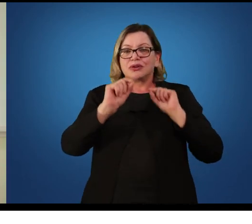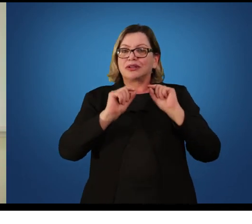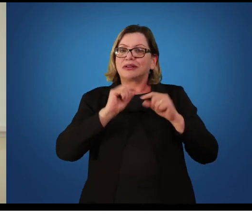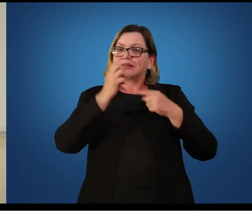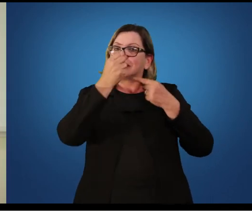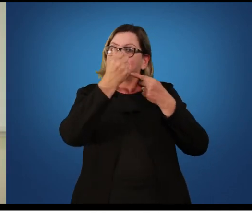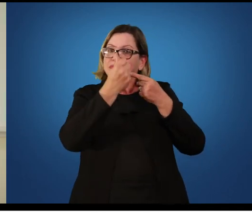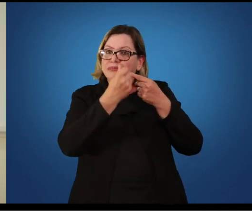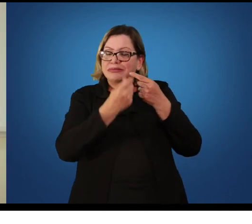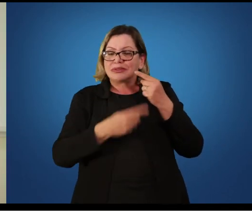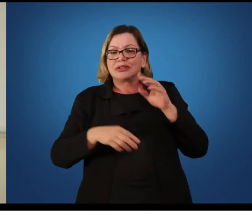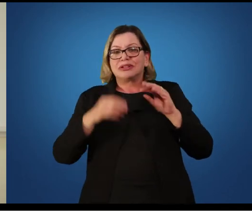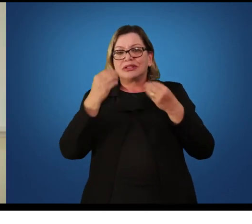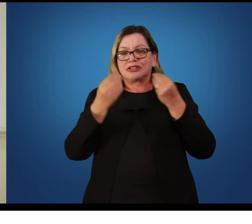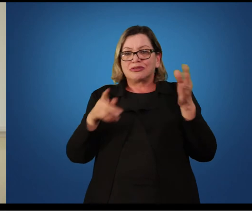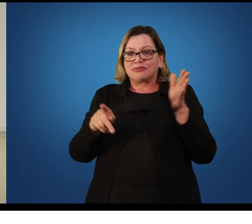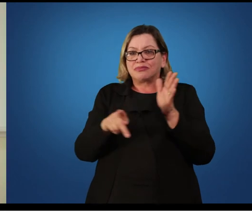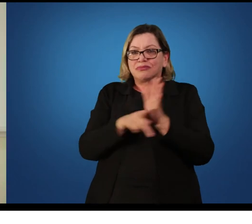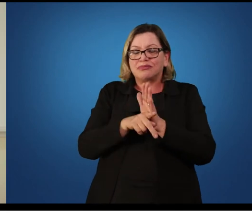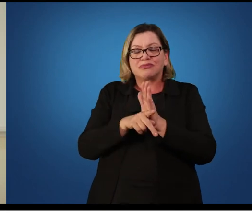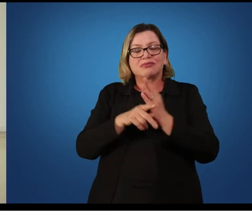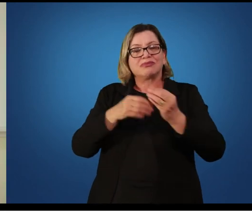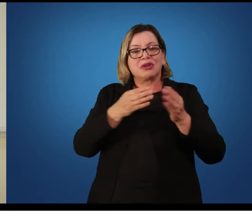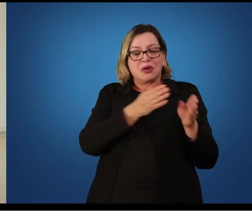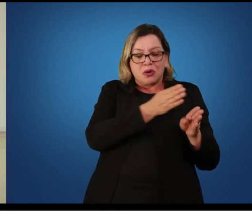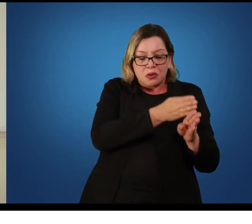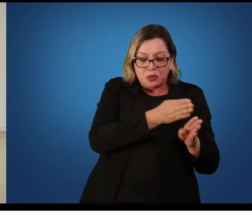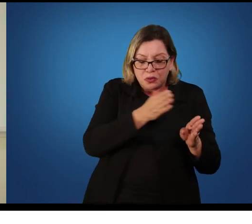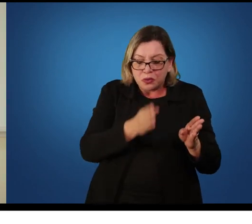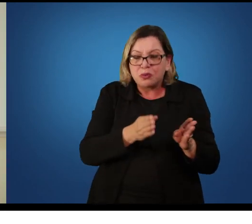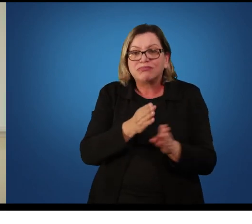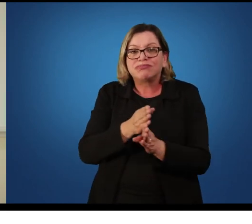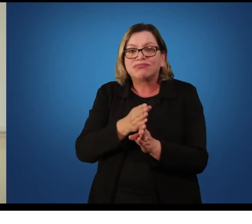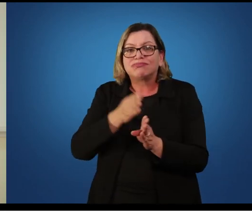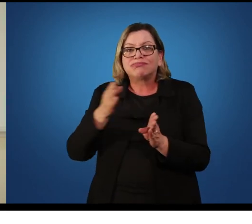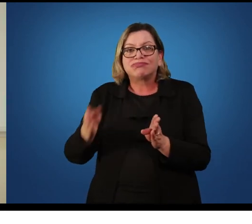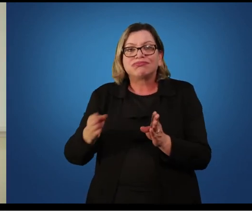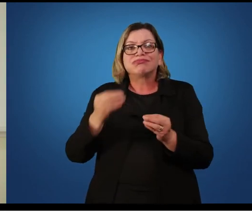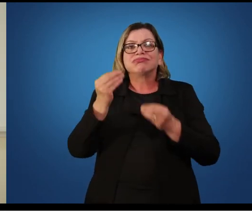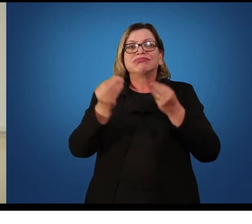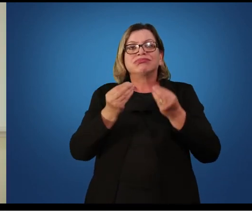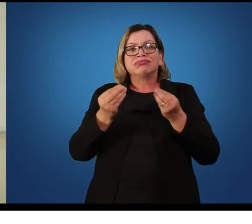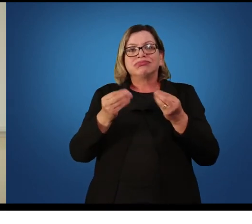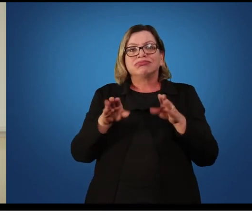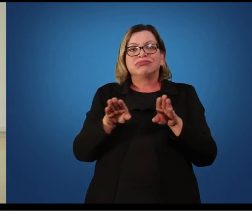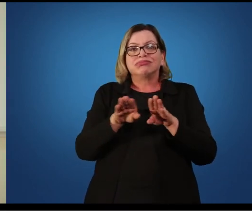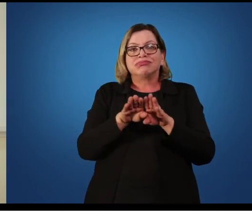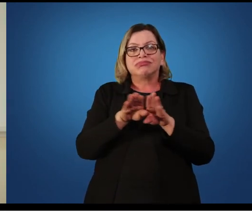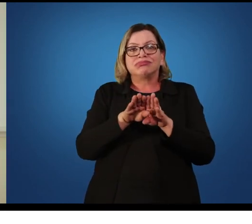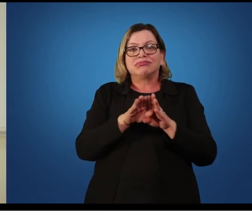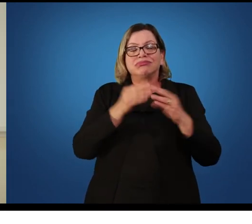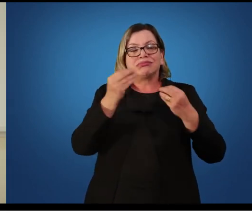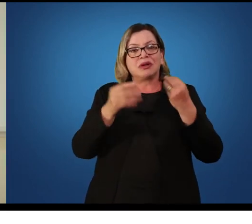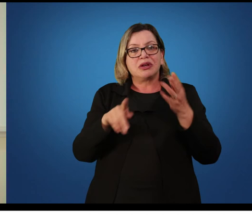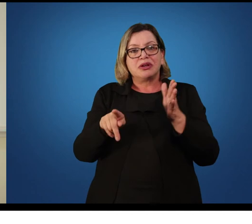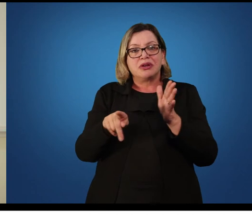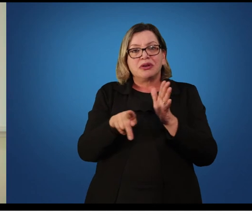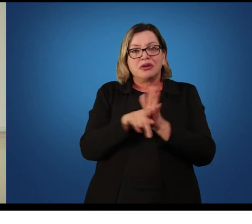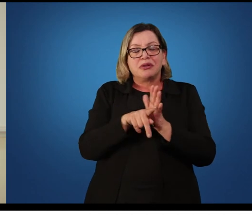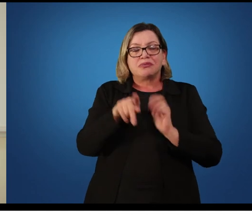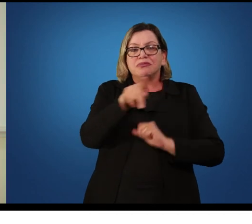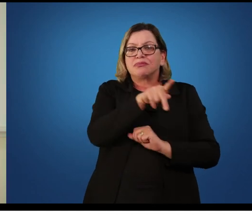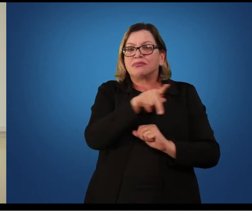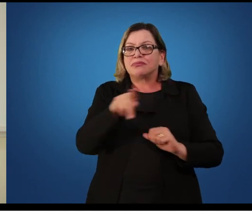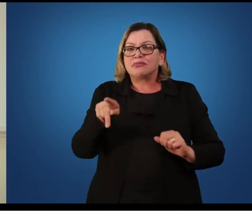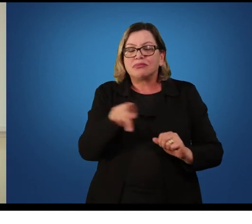que denominam os estágios e os estágios, para o professor, servem